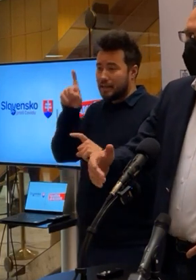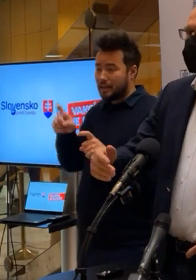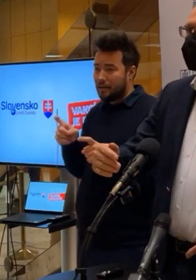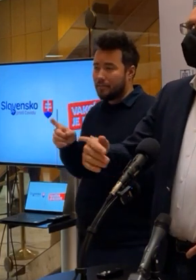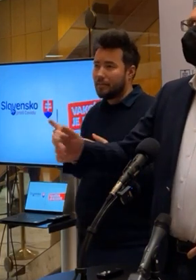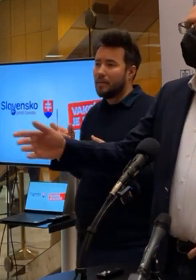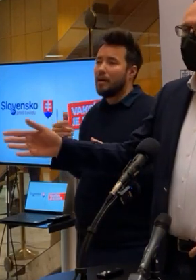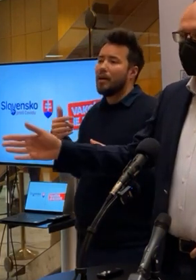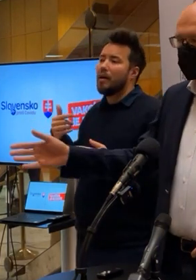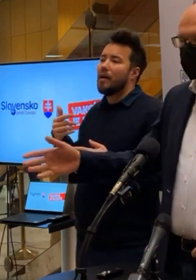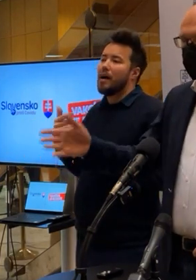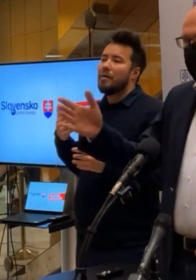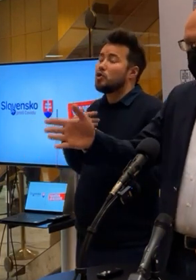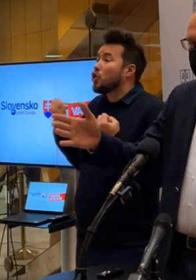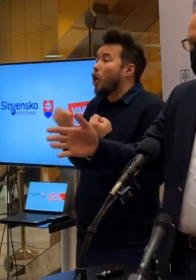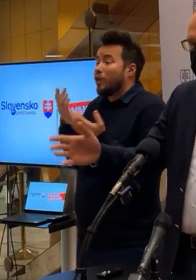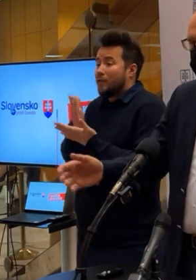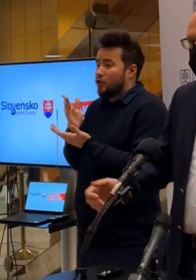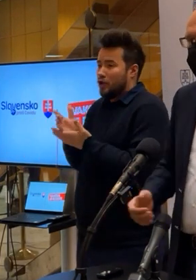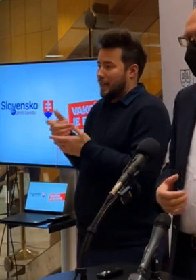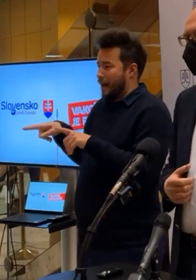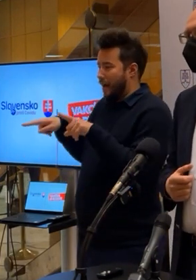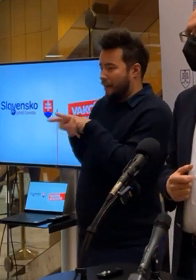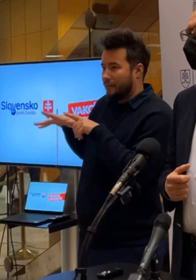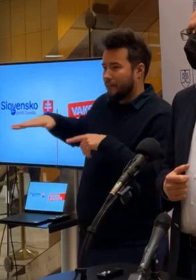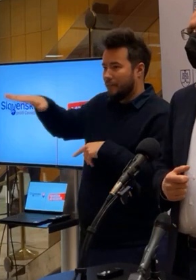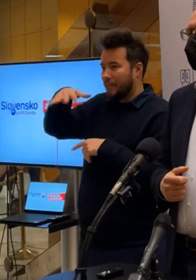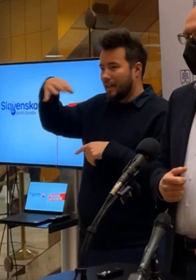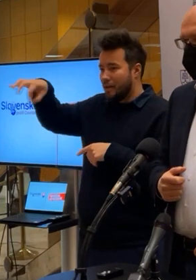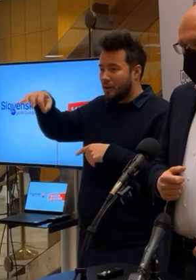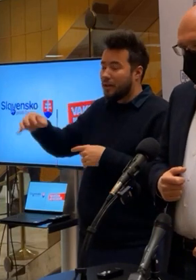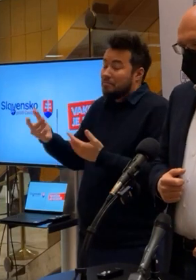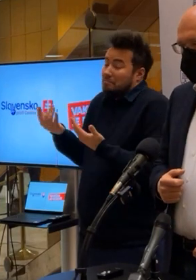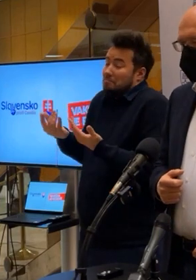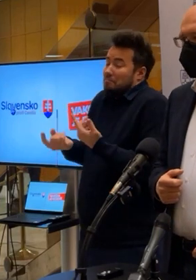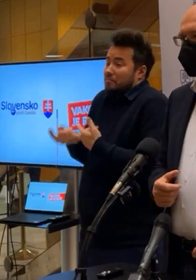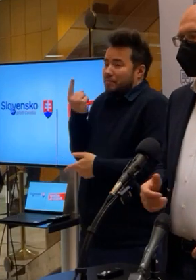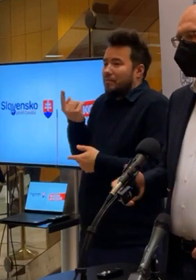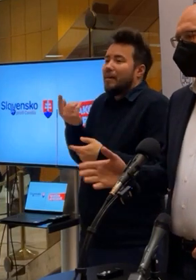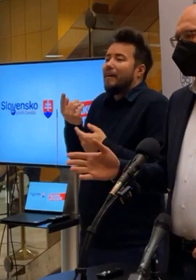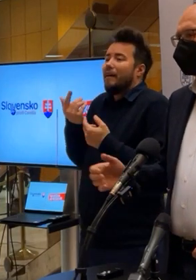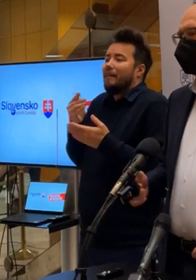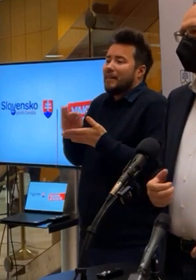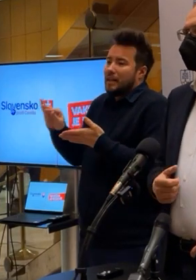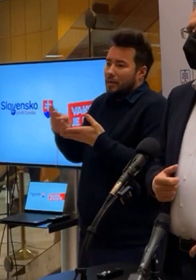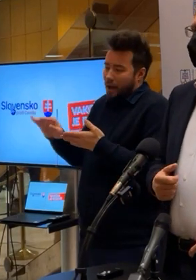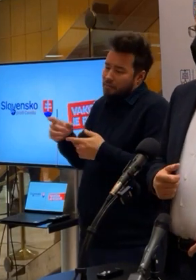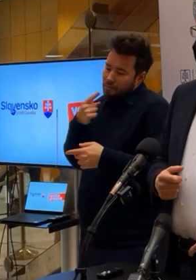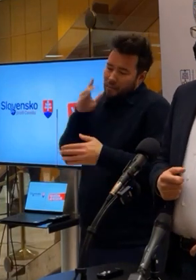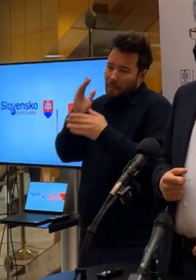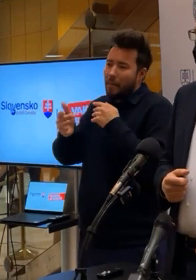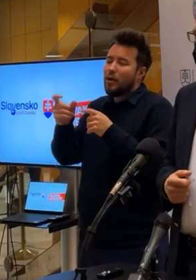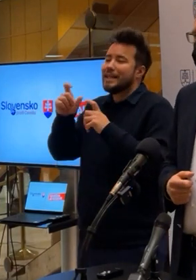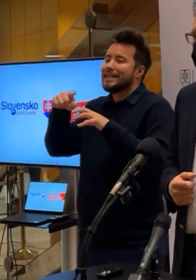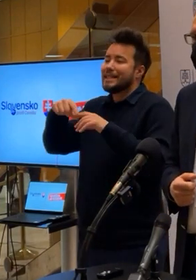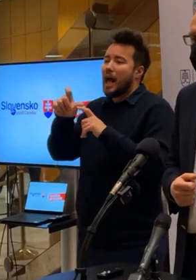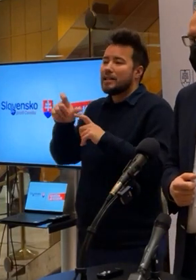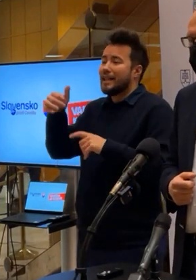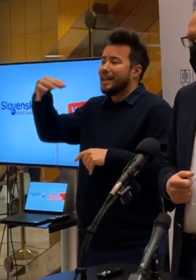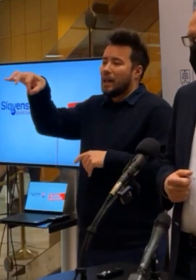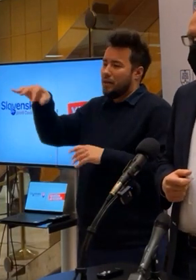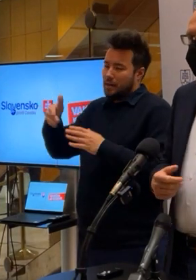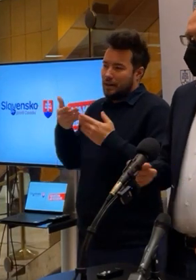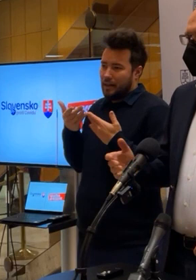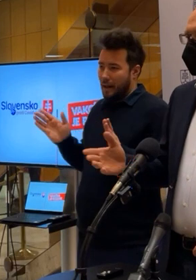sme prakticky vždy jednotní. Toto je naozaj veľmi zriedkavá výnimka, kde rovno hovorím, strana SaS tomto nemá jednotný